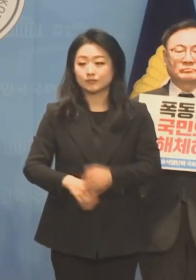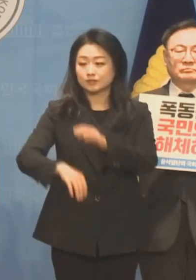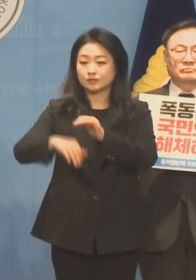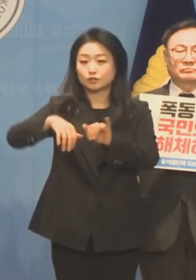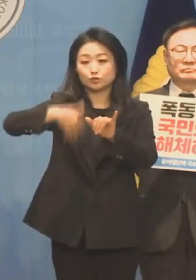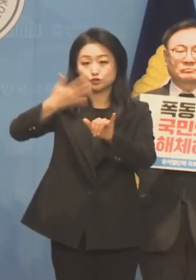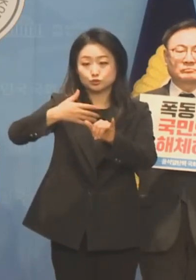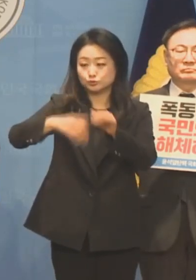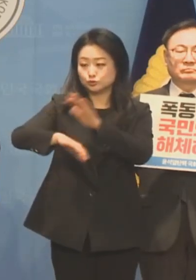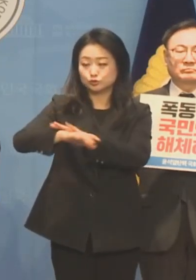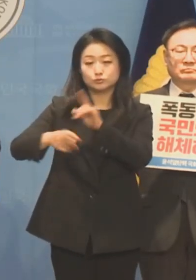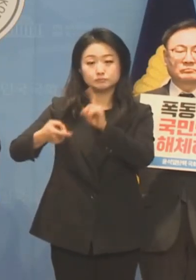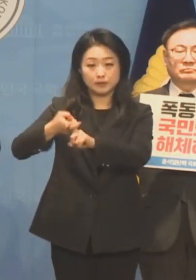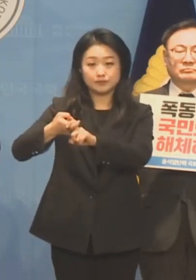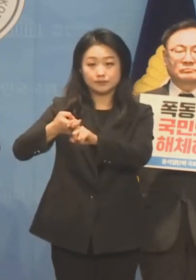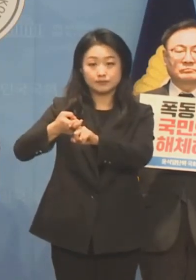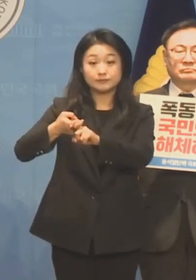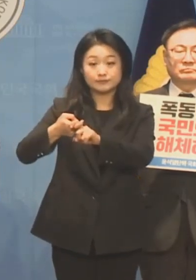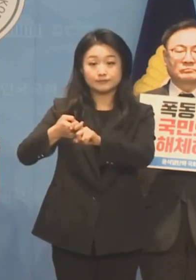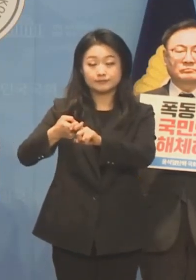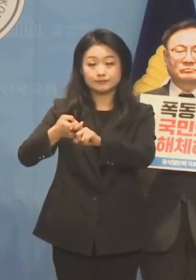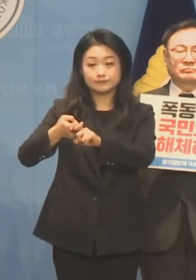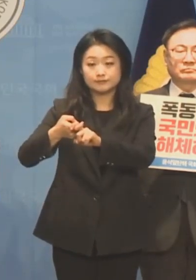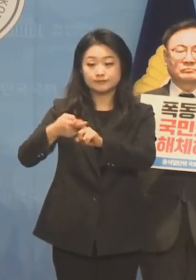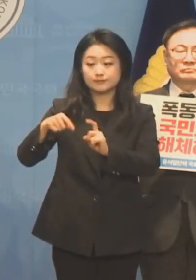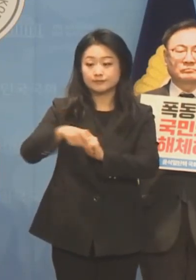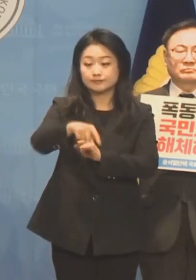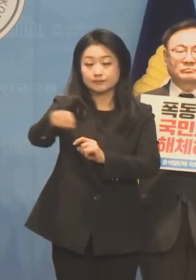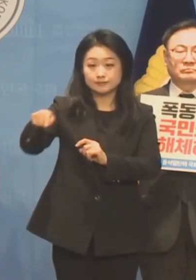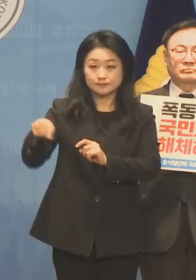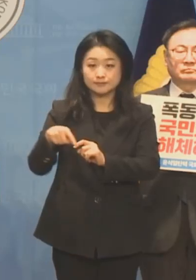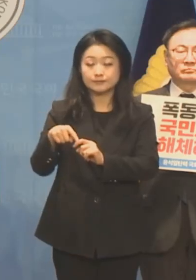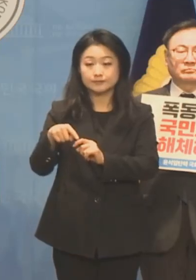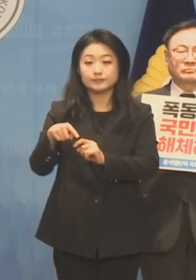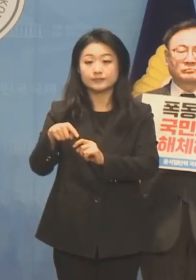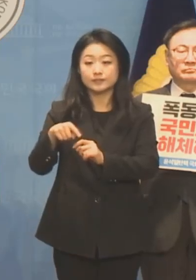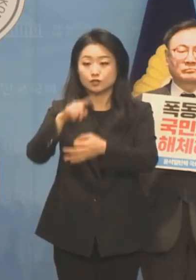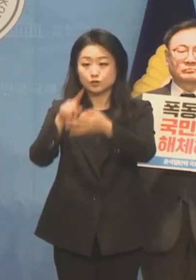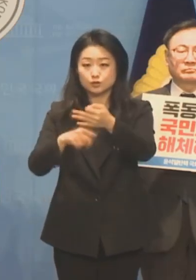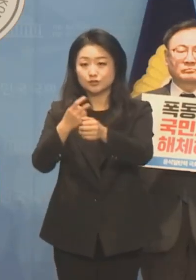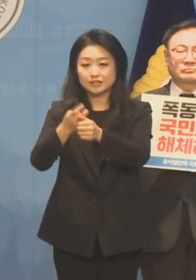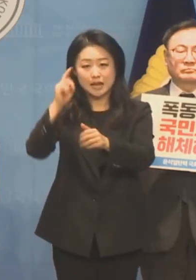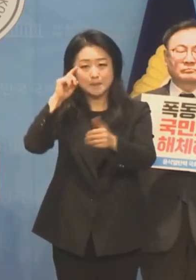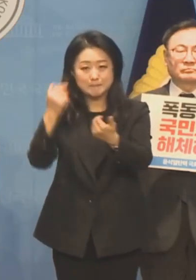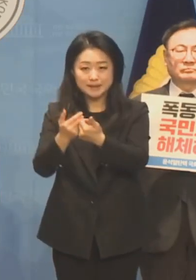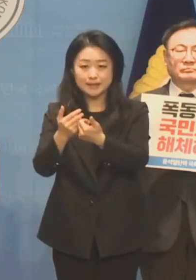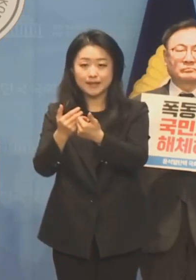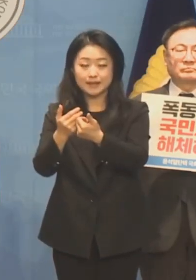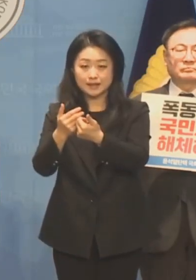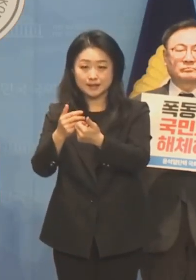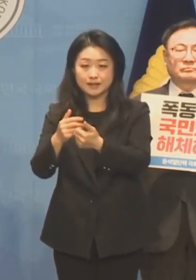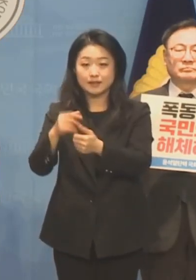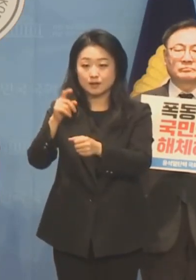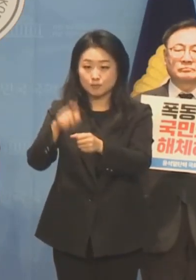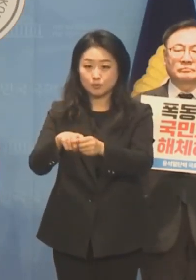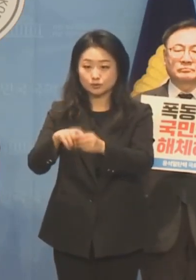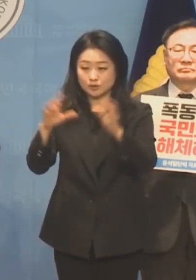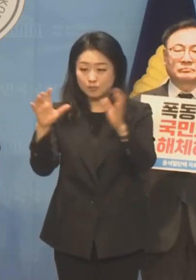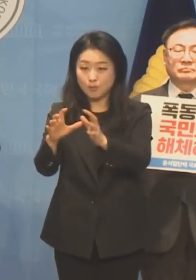극우들이 열고 있는 윤석열 탄핵 반대 집회에 참석해서 윤석열을 비호하고 극우